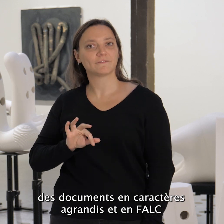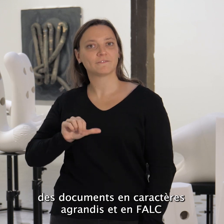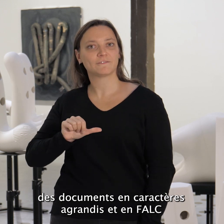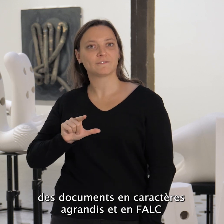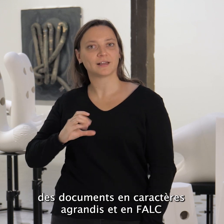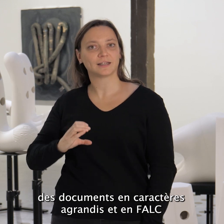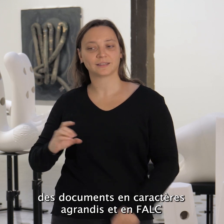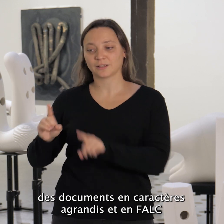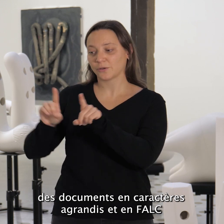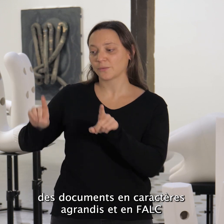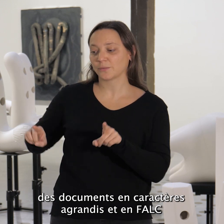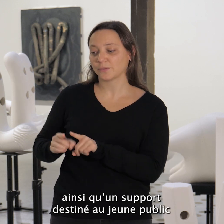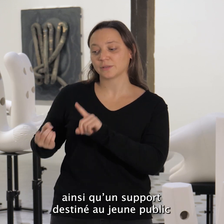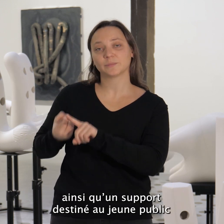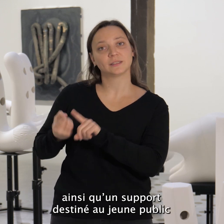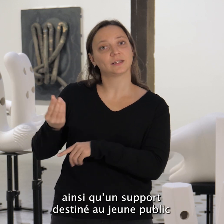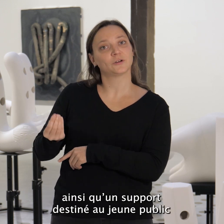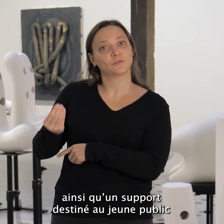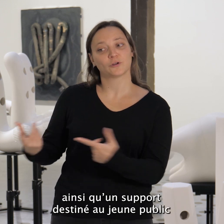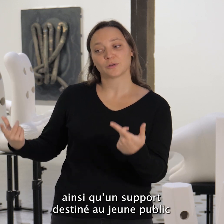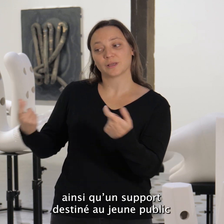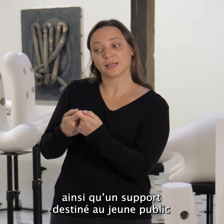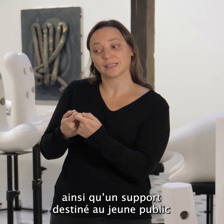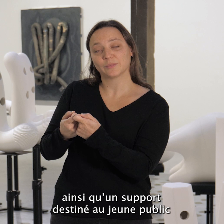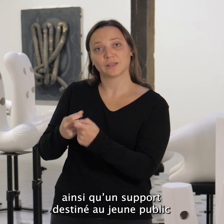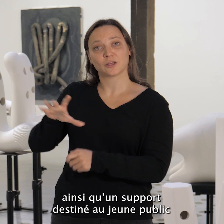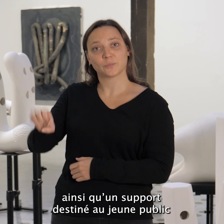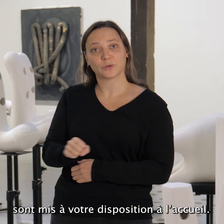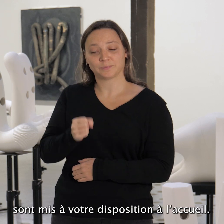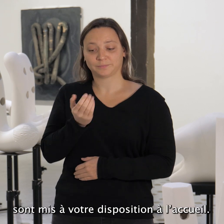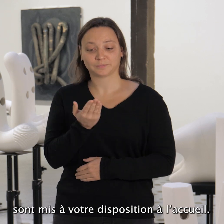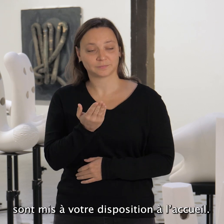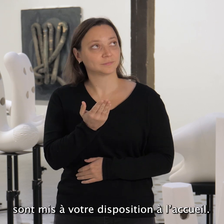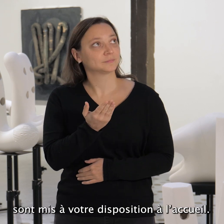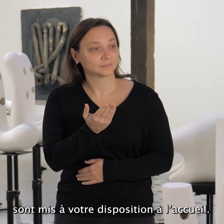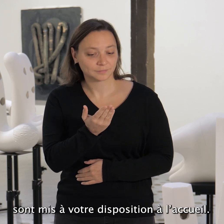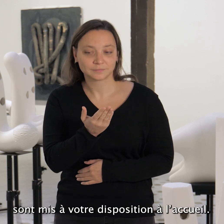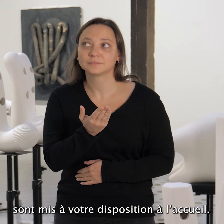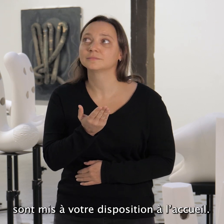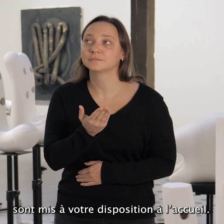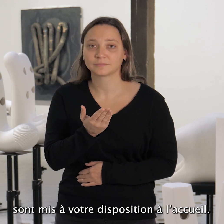agrandi et en falque, ainsi qu'un support destiné au jeune public sont mis à votre disposition à l'accueil.